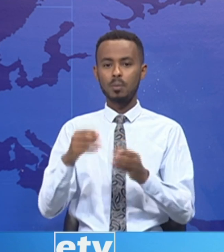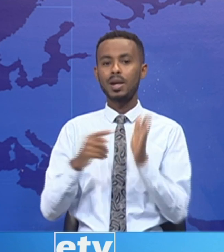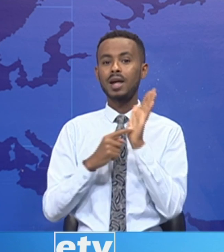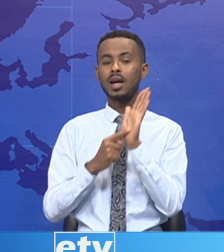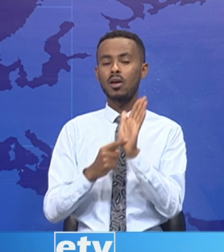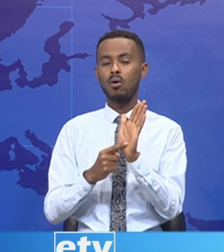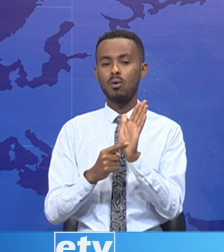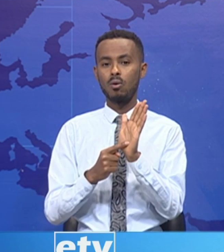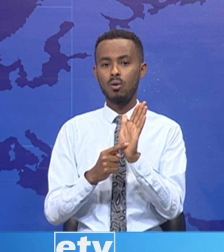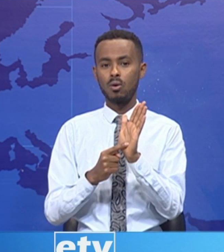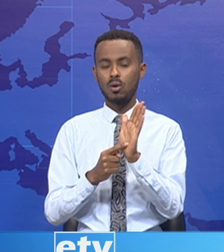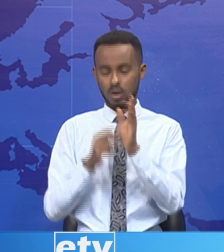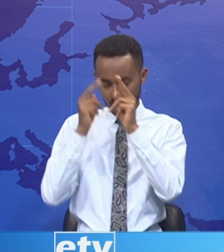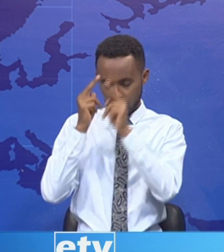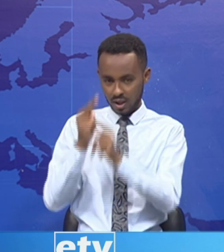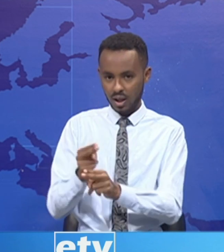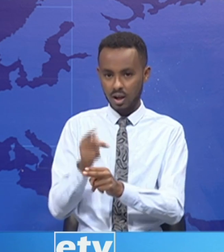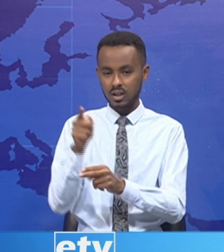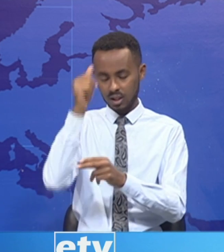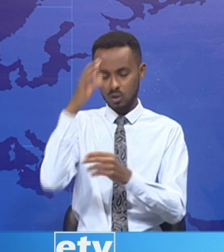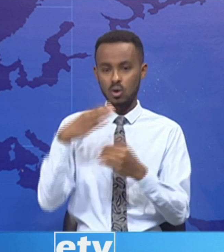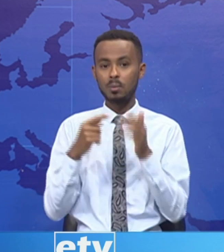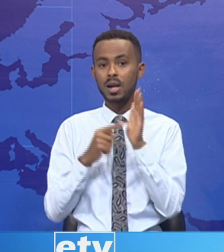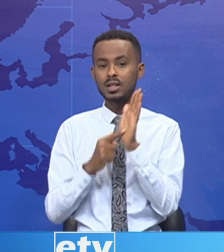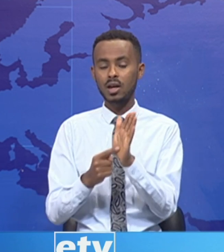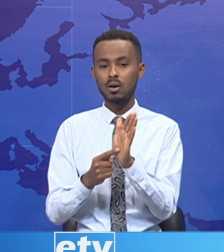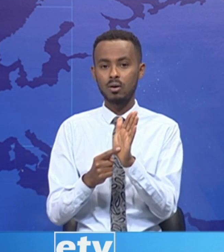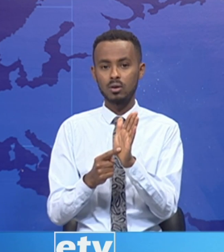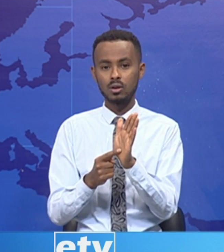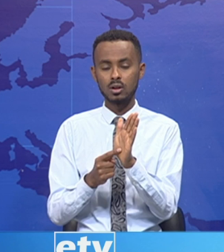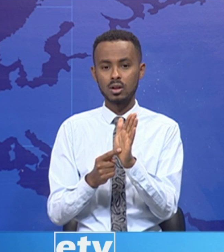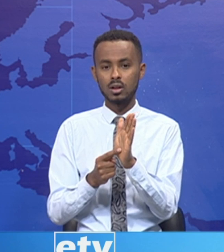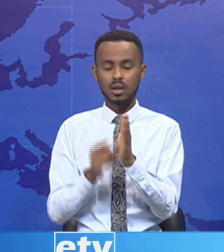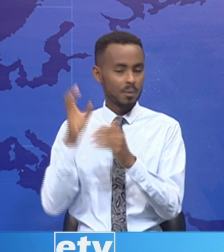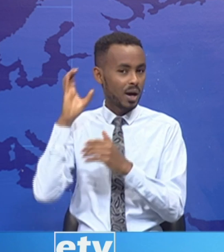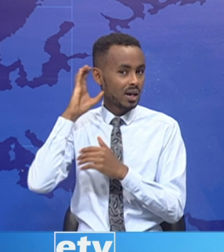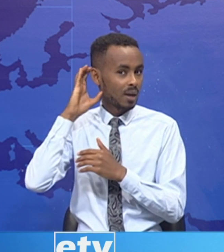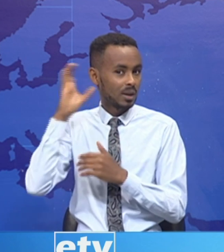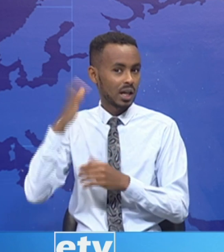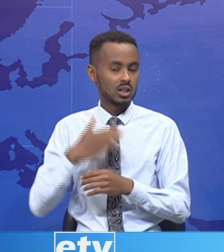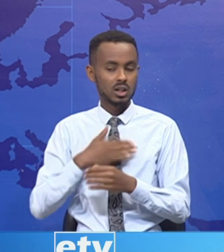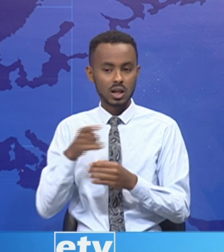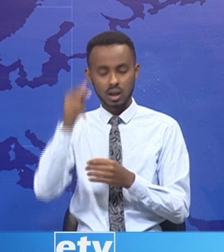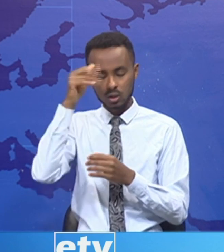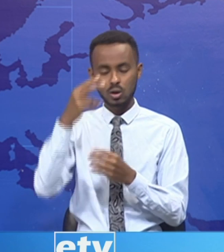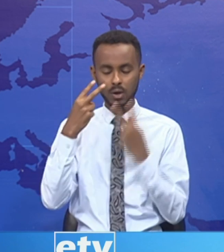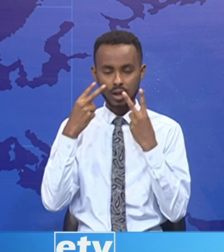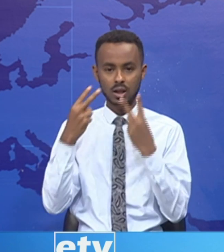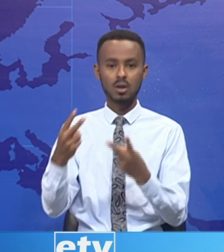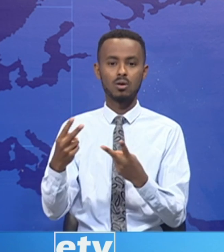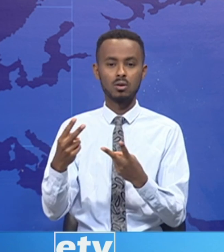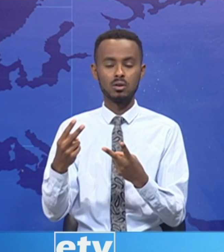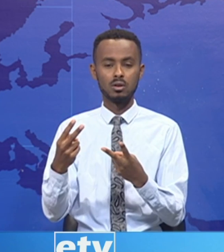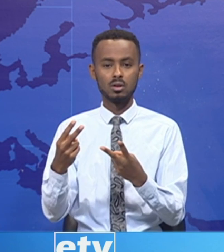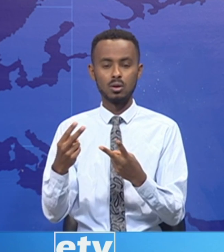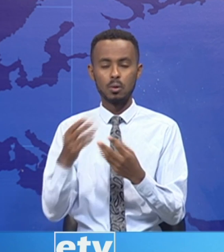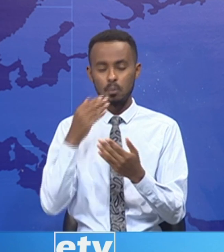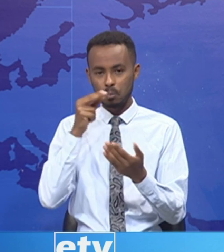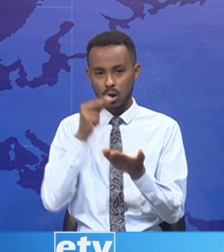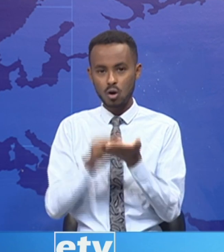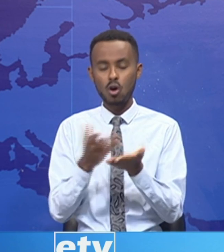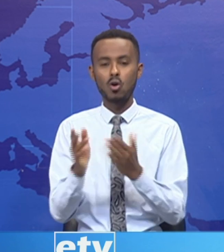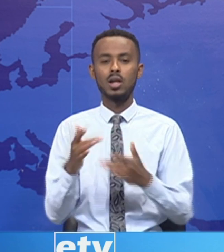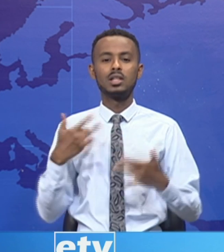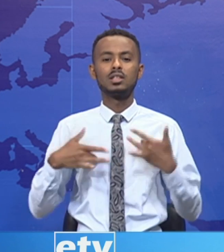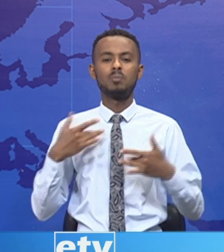የምናሳየው ከበሬታ አለኝ፣ ለዛ ሰው የምናሳየው የማዳመጣችን፣ ለዛ ሰው የምናሳየው በጎ የሆነ